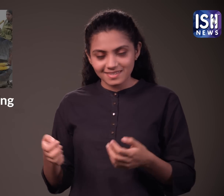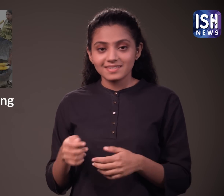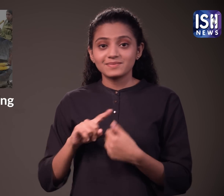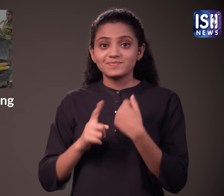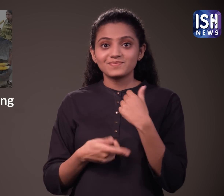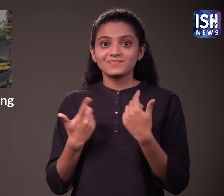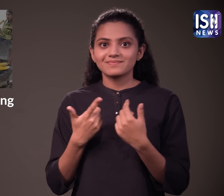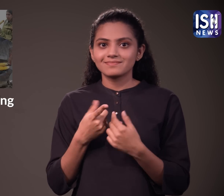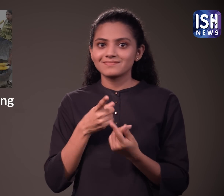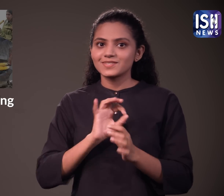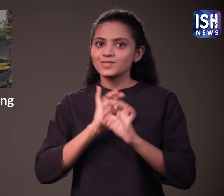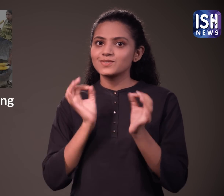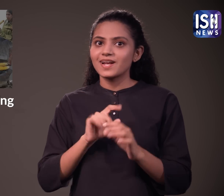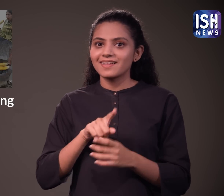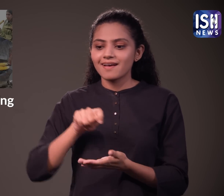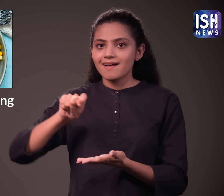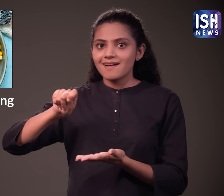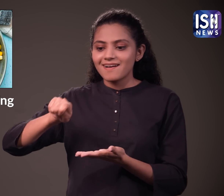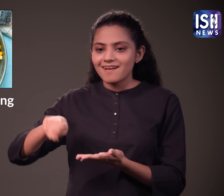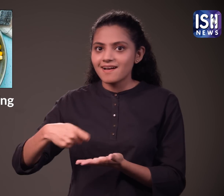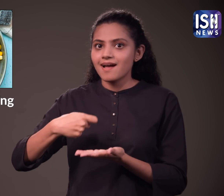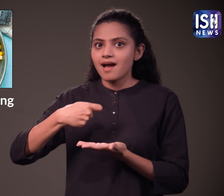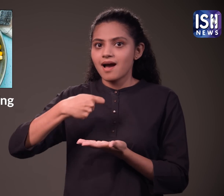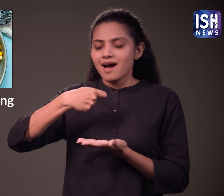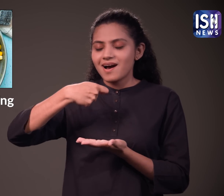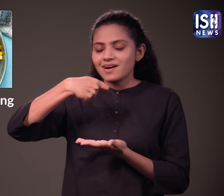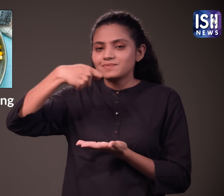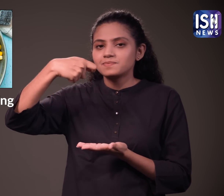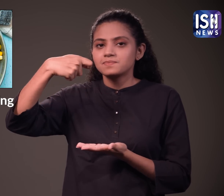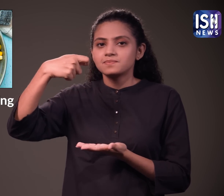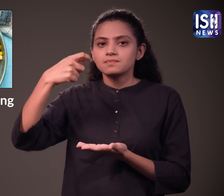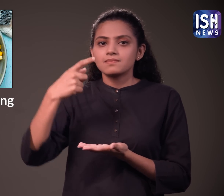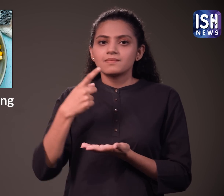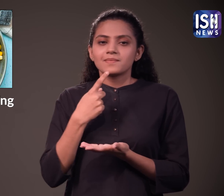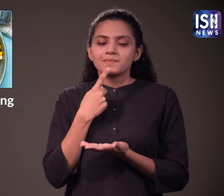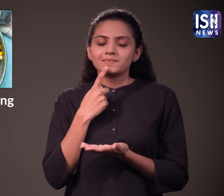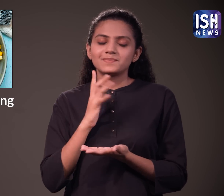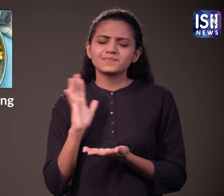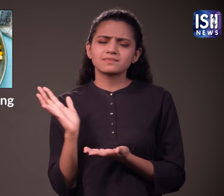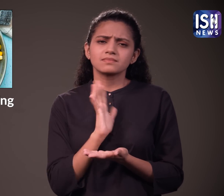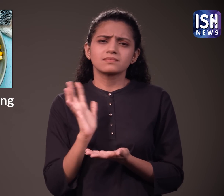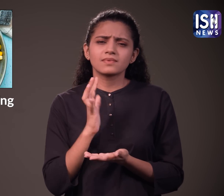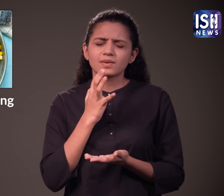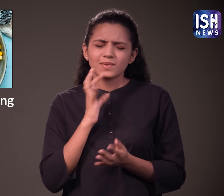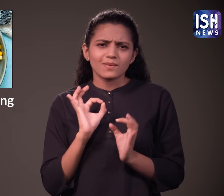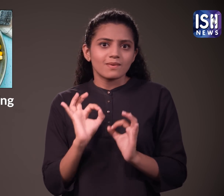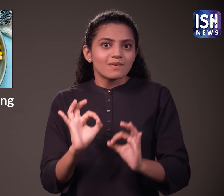अब यह तैयार है और आप स्वादिश चलाद का आनन ले सकते है यह बारिश के लिए उत्तम है